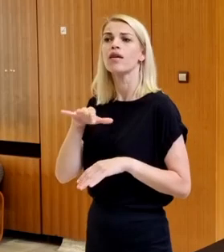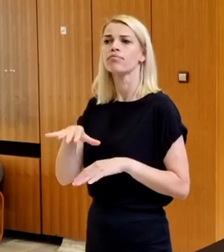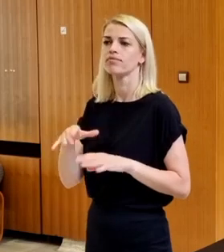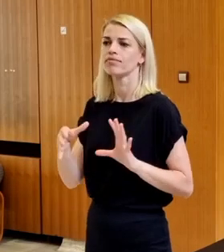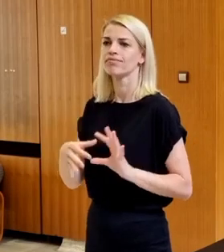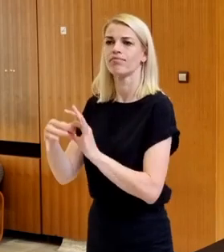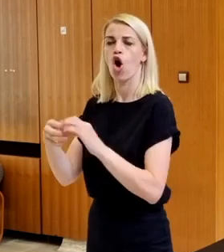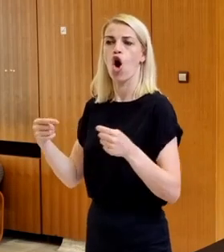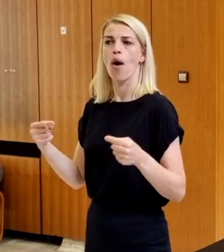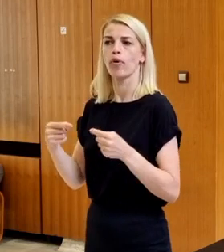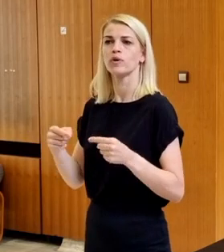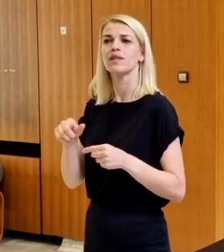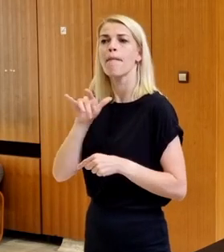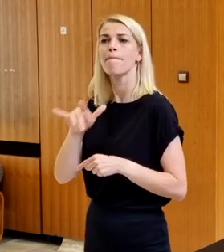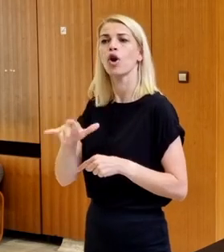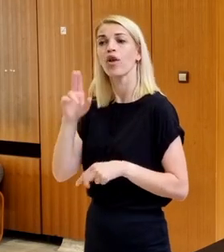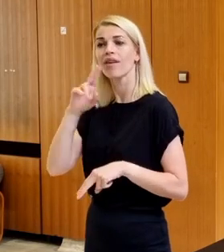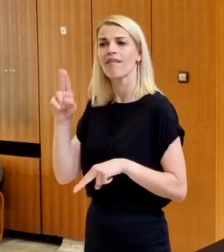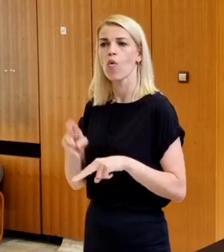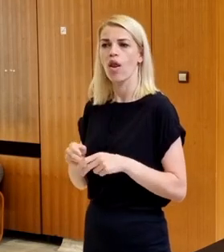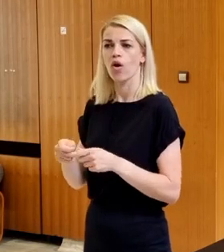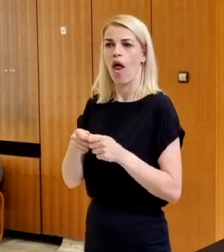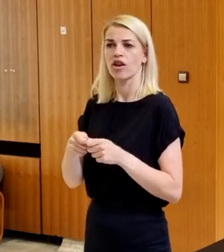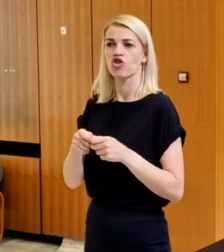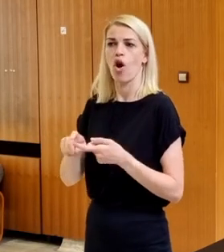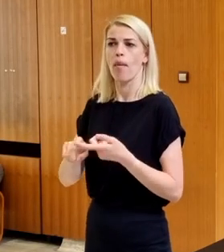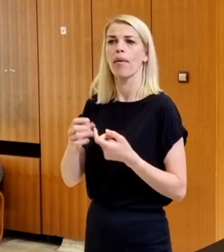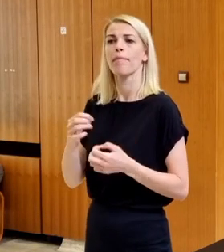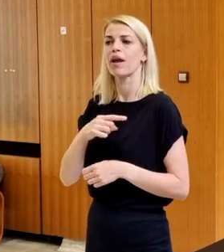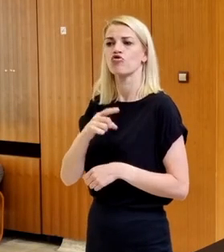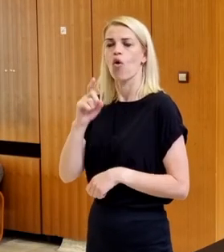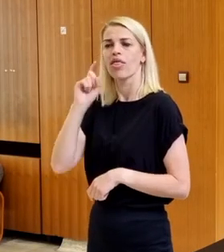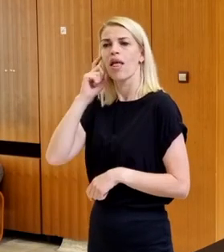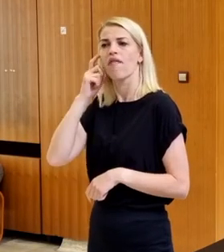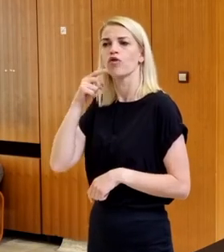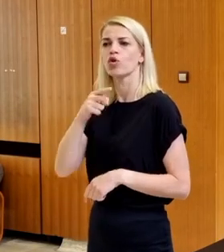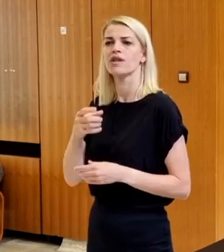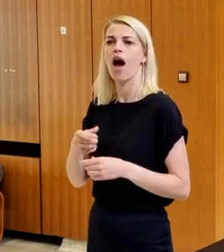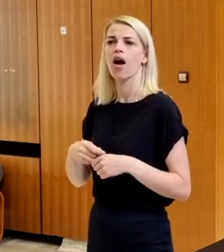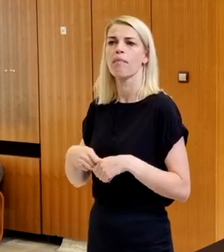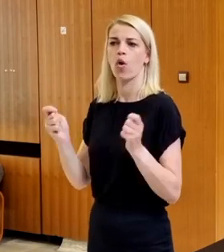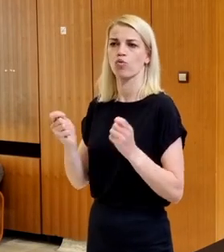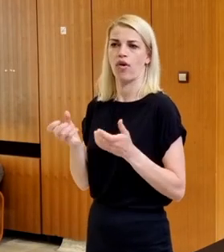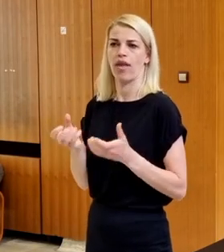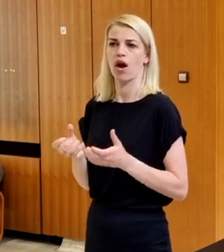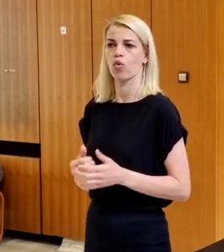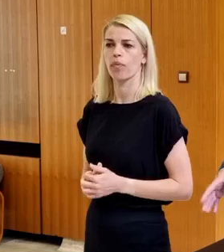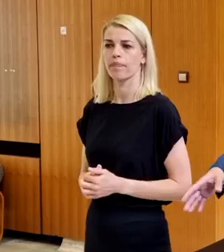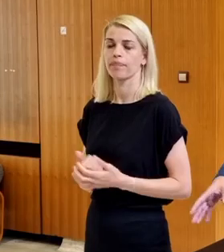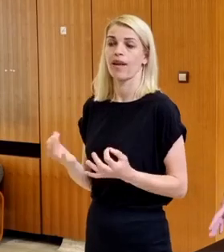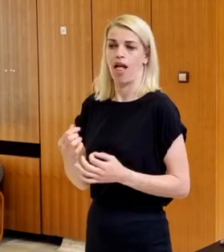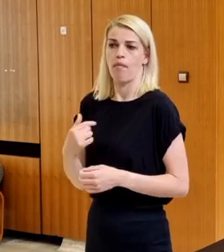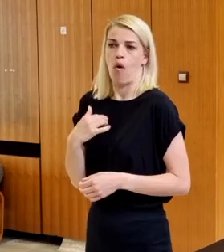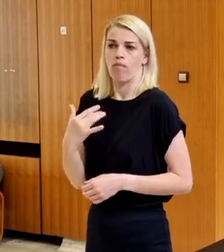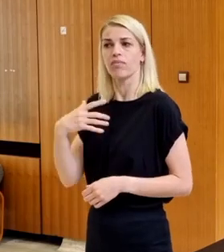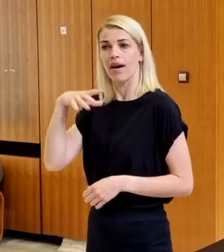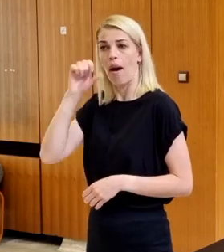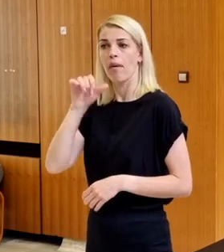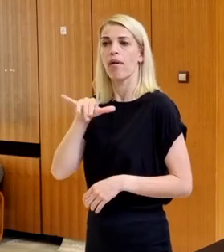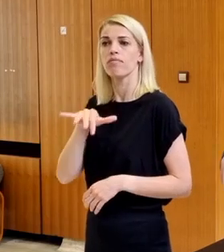zložené opozíciou, to či koaličného partnera. Prečo ste sa rozhodli to nepovažovať za hrubé porušenie? Preto, lebo chápeme, že máme koaličných